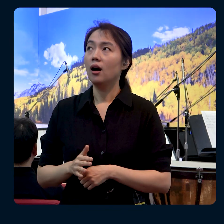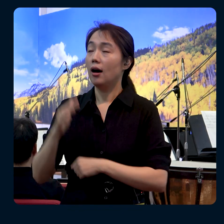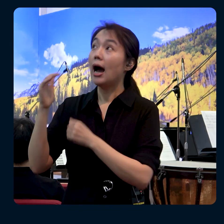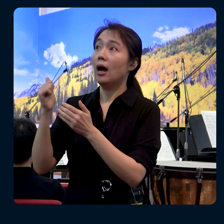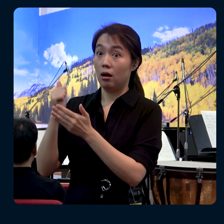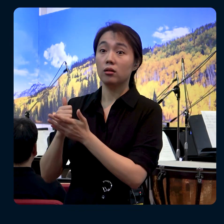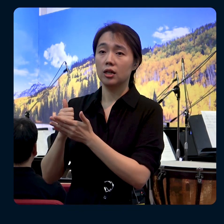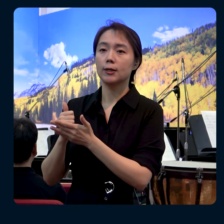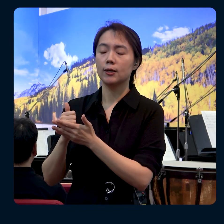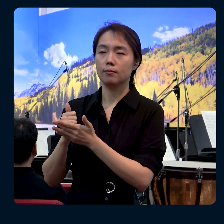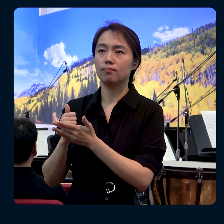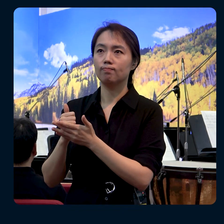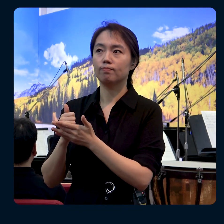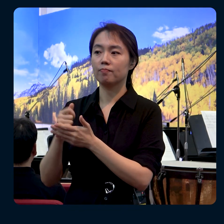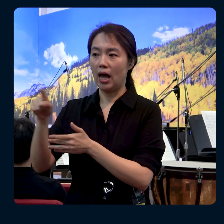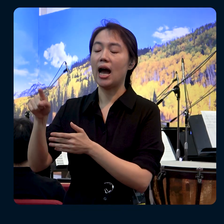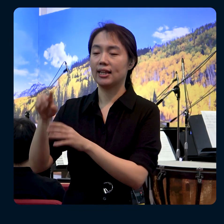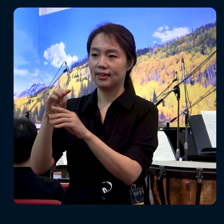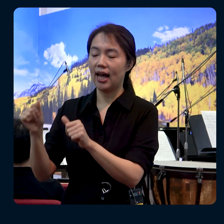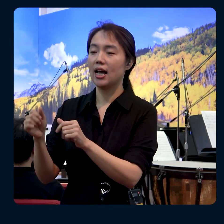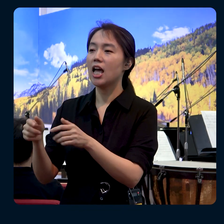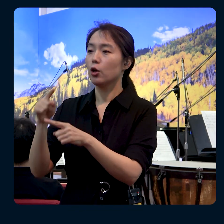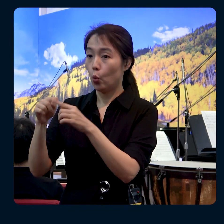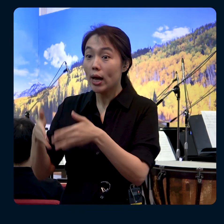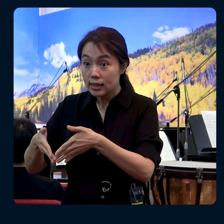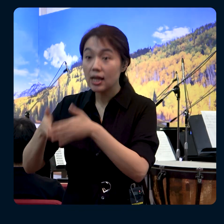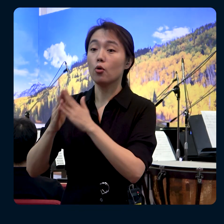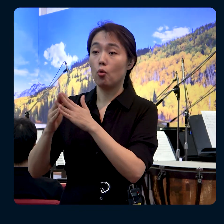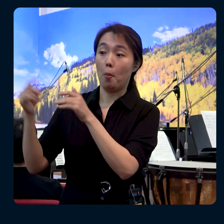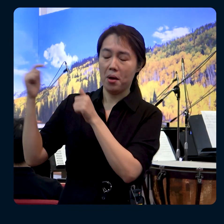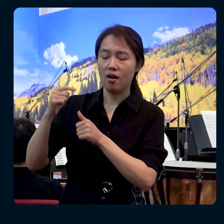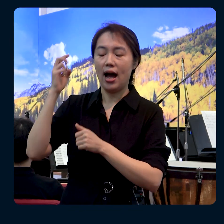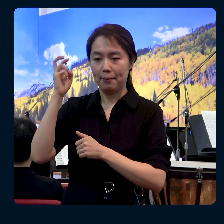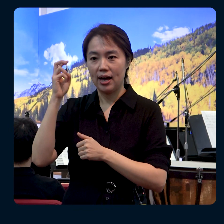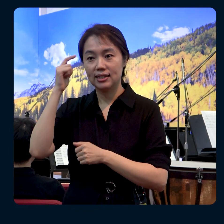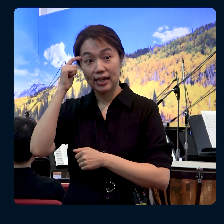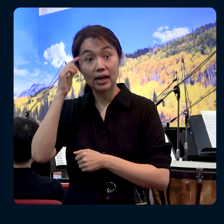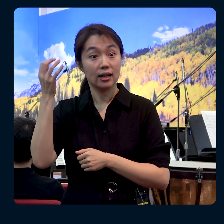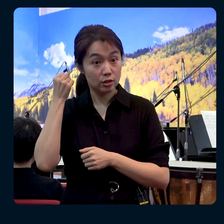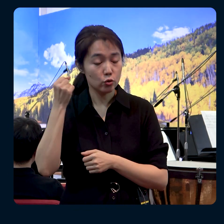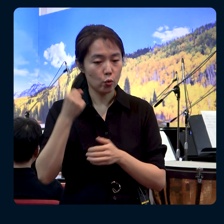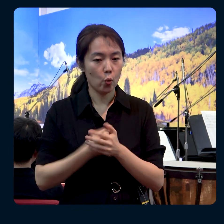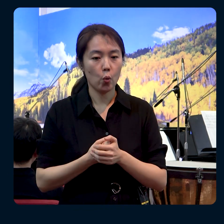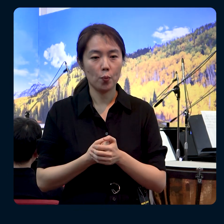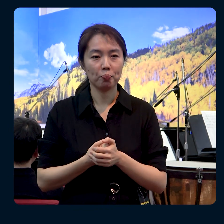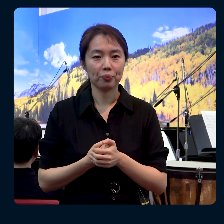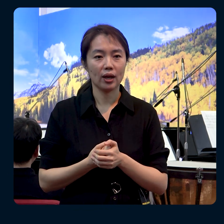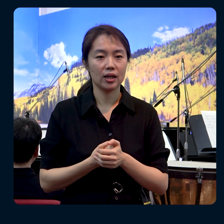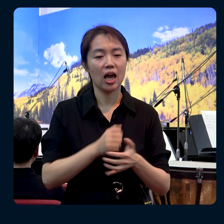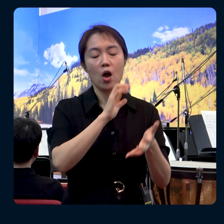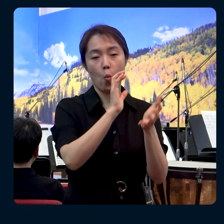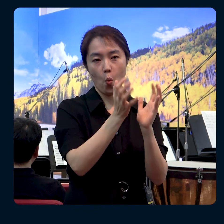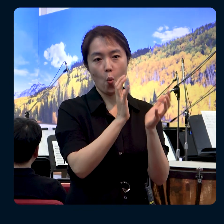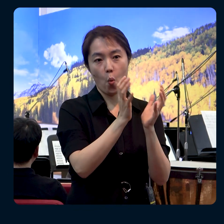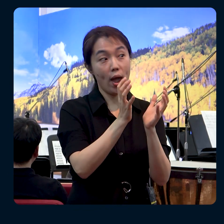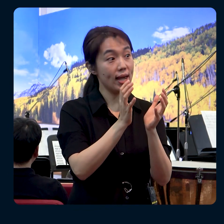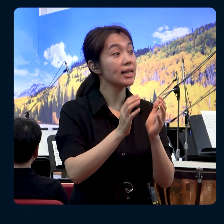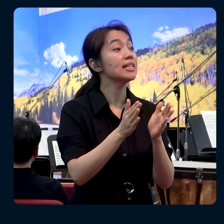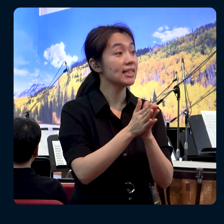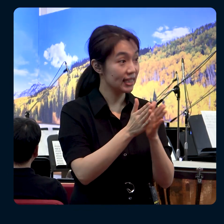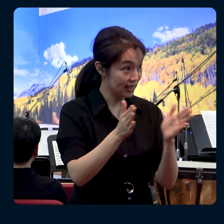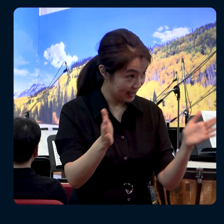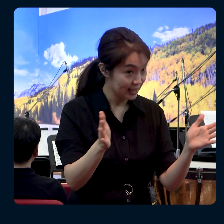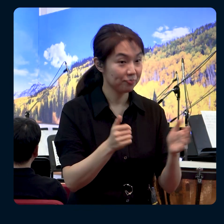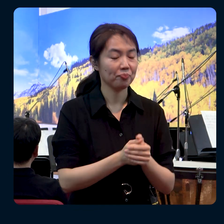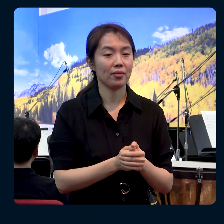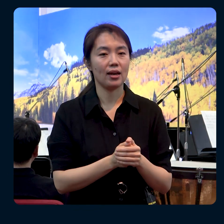마음이 있으니까 그래서 그 땅을 구입하고 CUP에 들어갔어요. 가서 이제 첫 번째